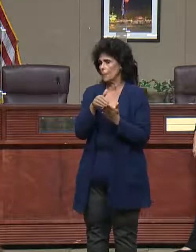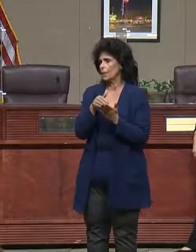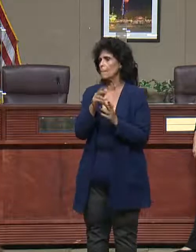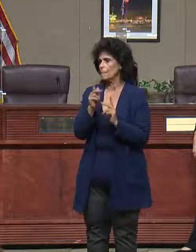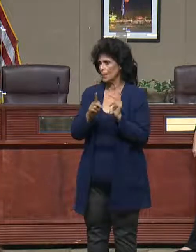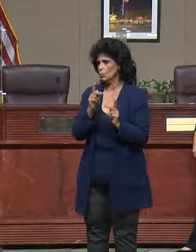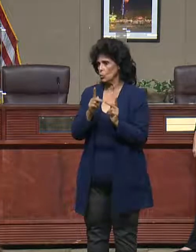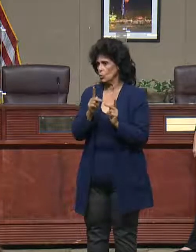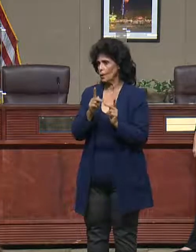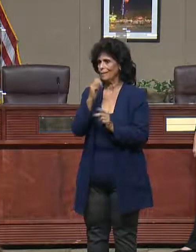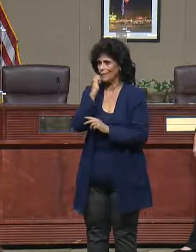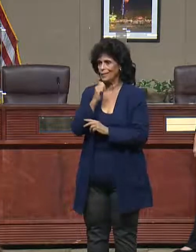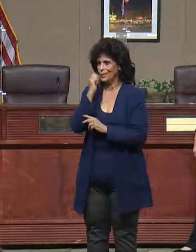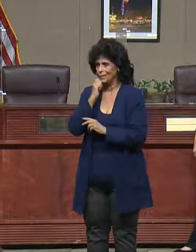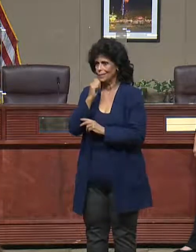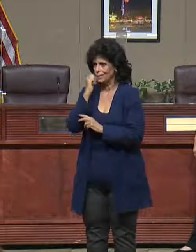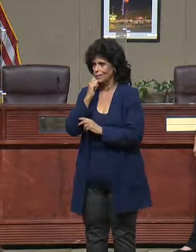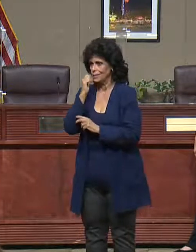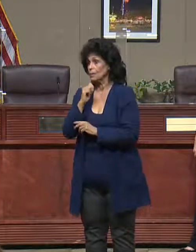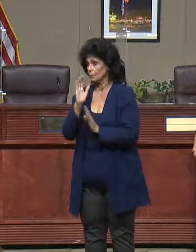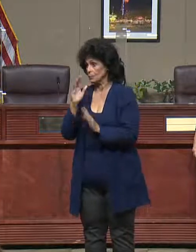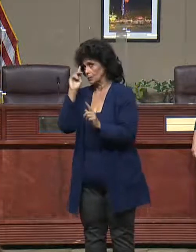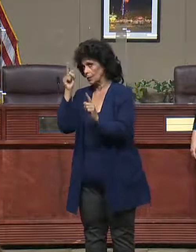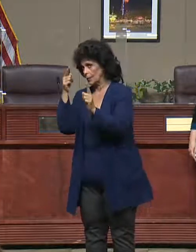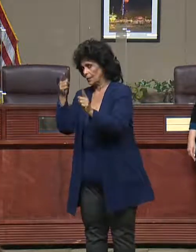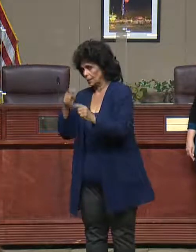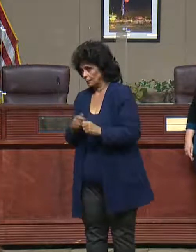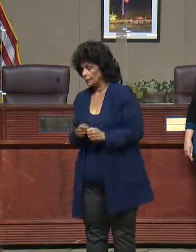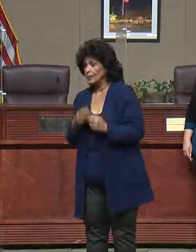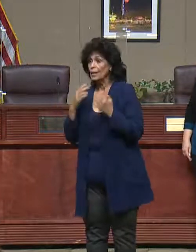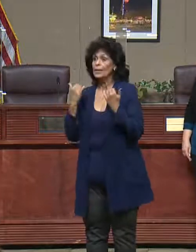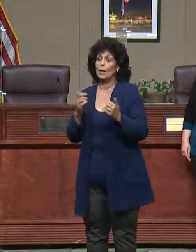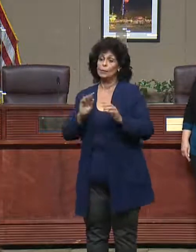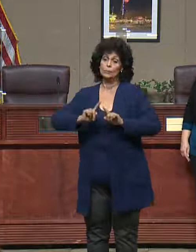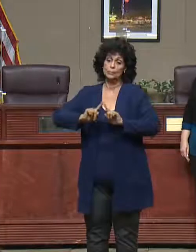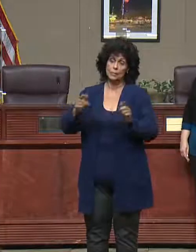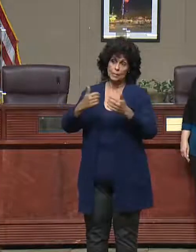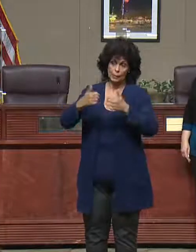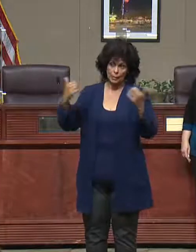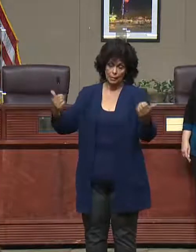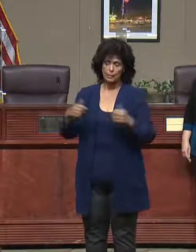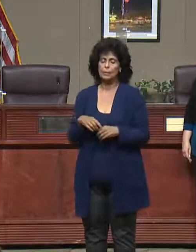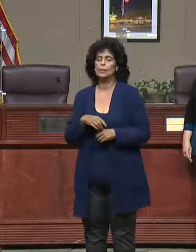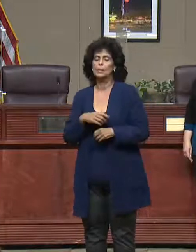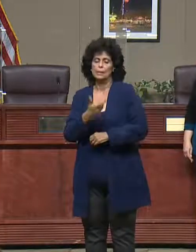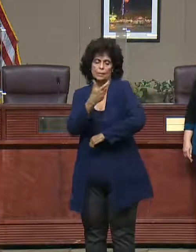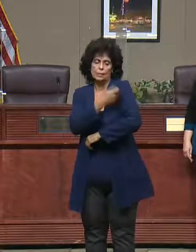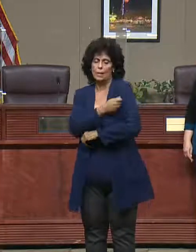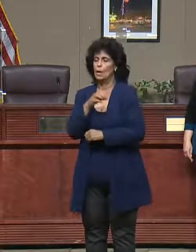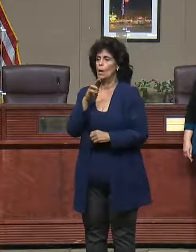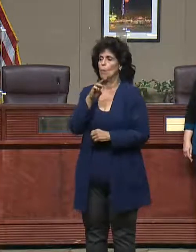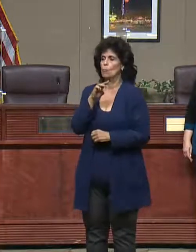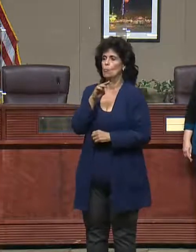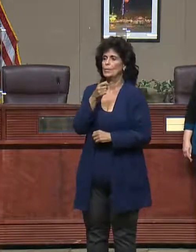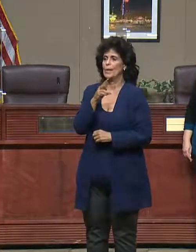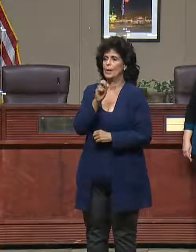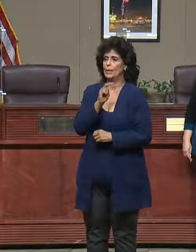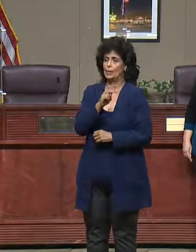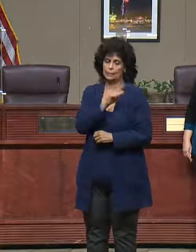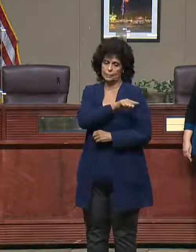esté todo generalizado. Con respecto a la vacuna Moderna que me preguntaste, debe llegar mañana en la